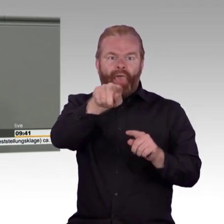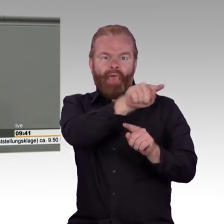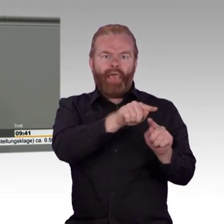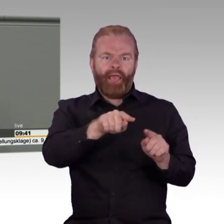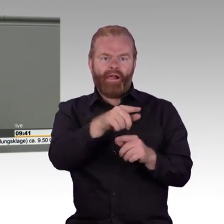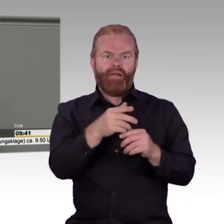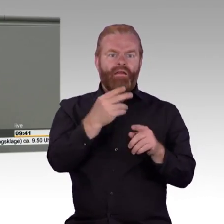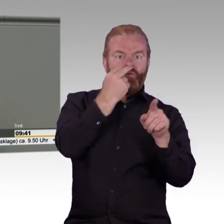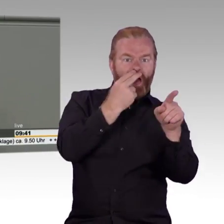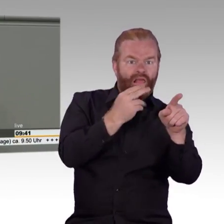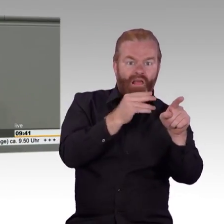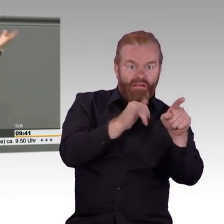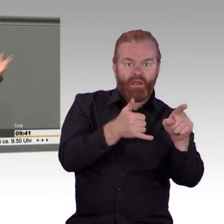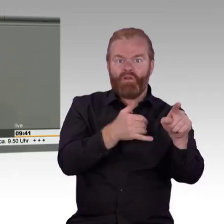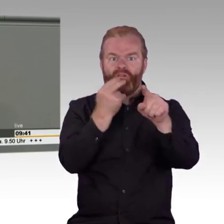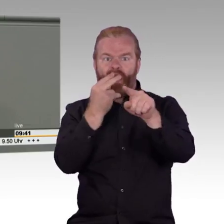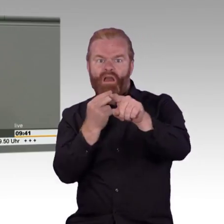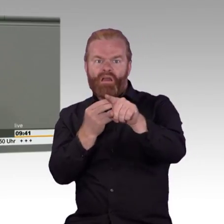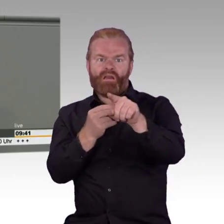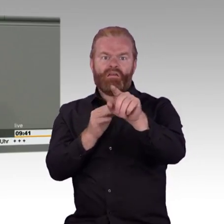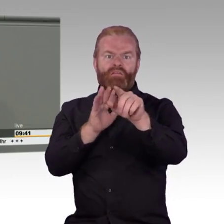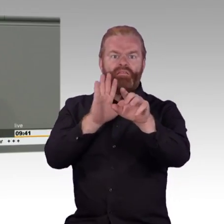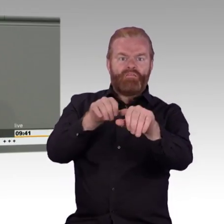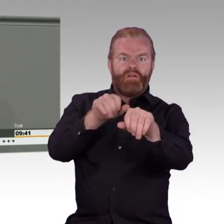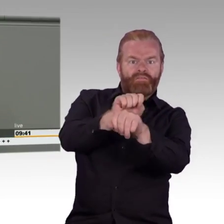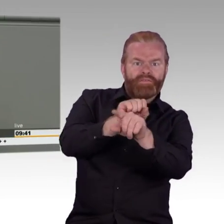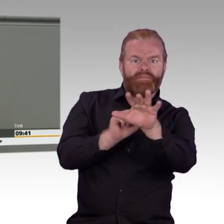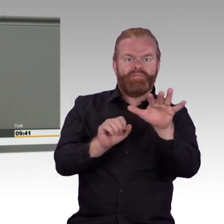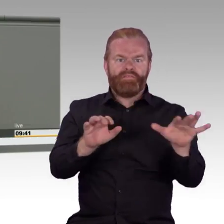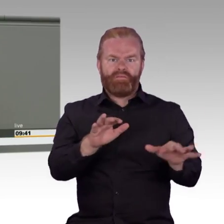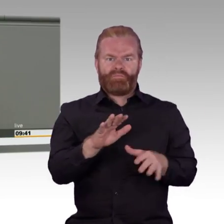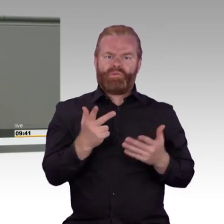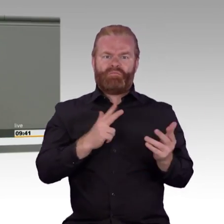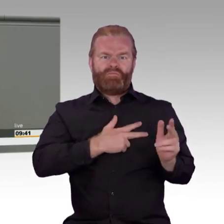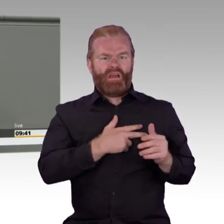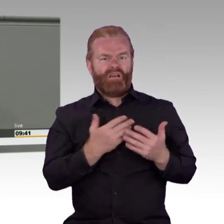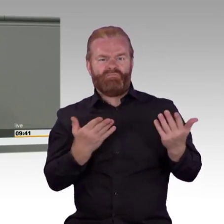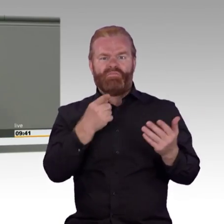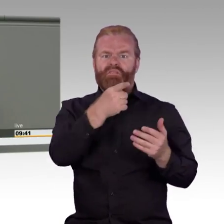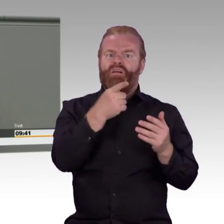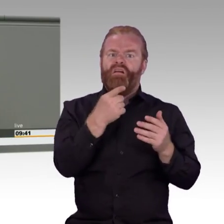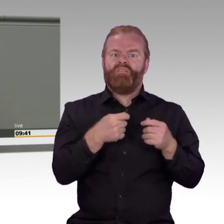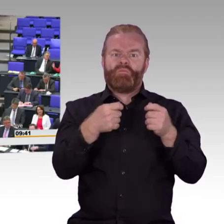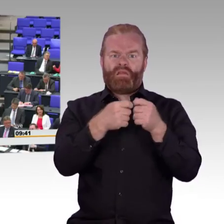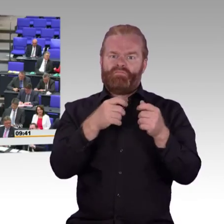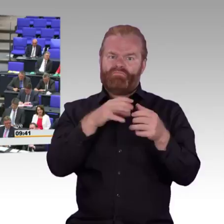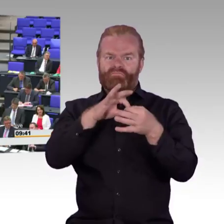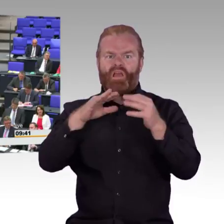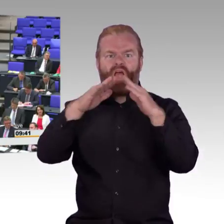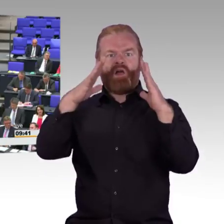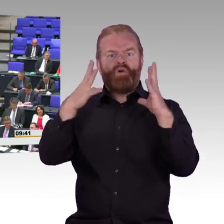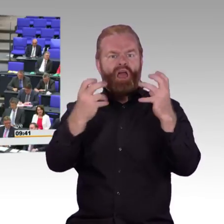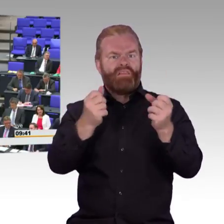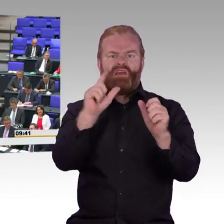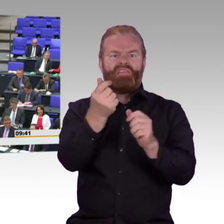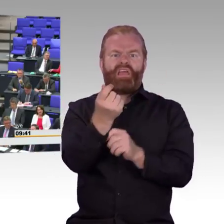wir entscheiden, wem wir Geld geben, damit er später klagen kann. Das ist nicht eine für alle, das ist eine Mogelpackung. Ich wünsche